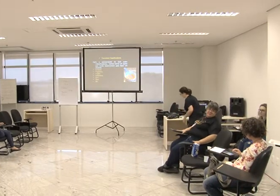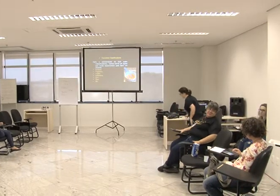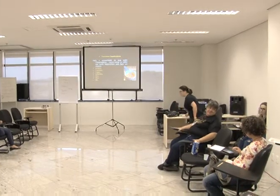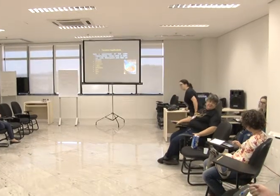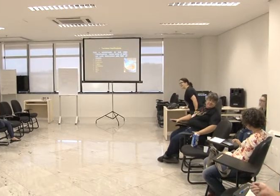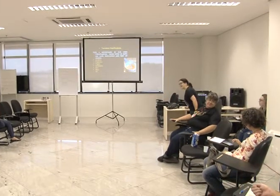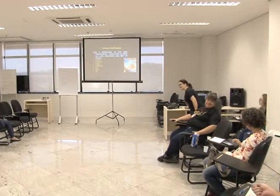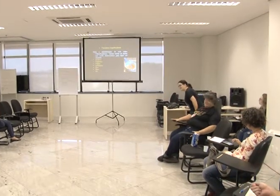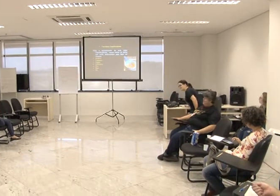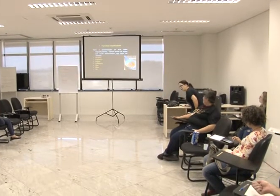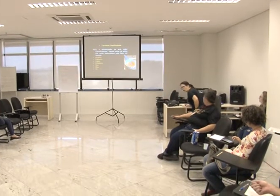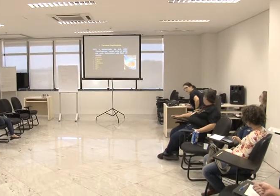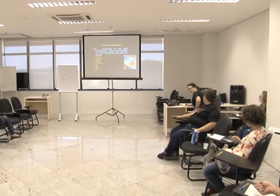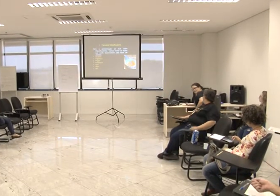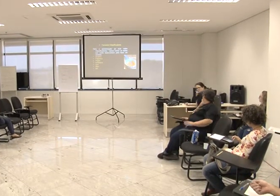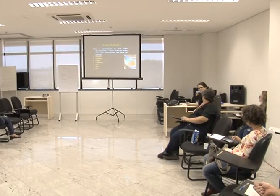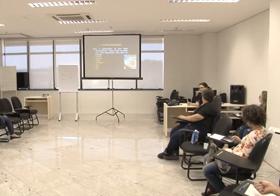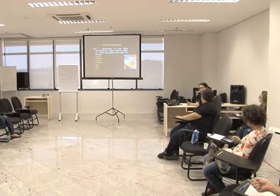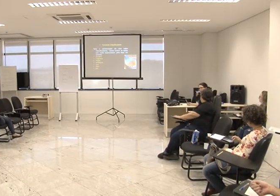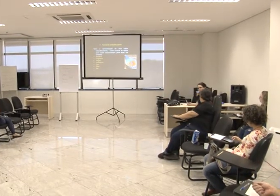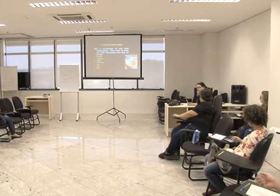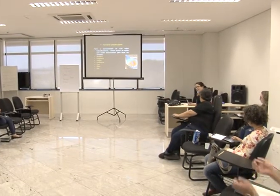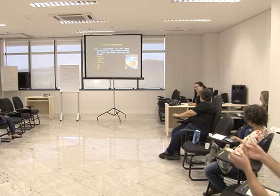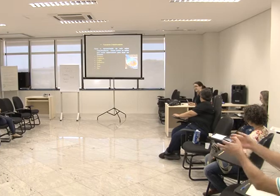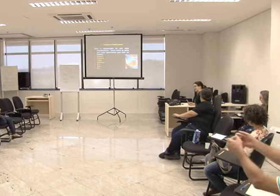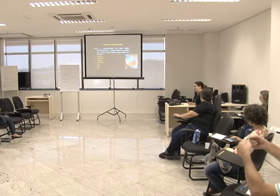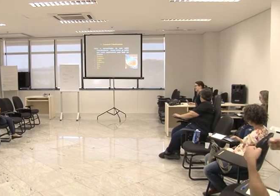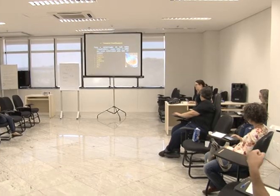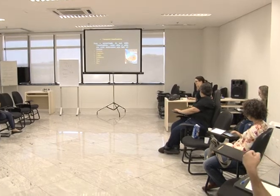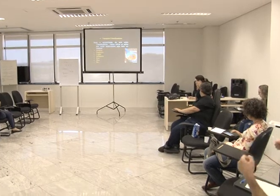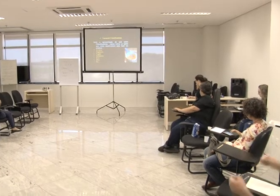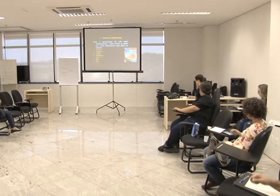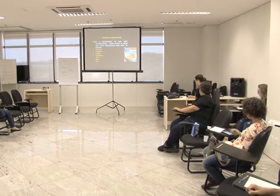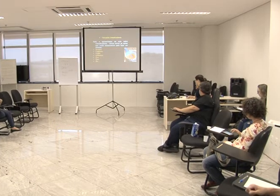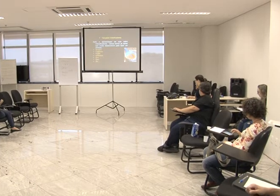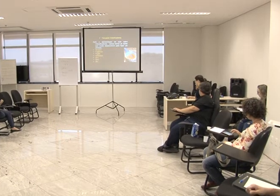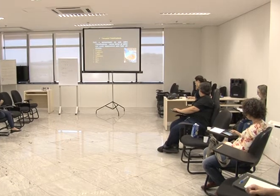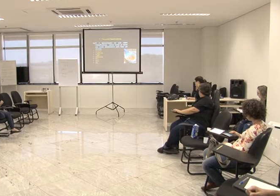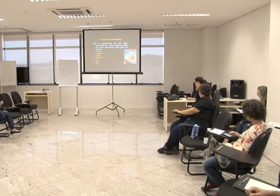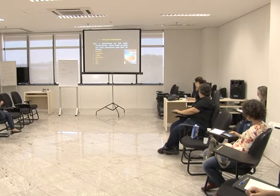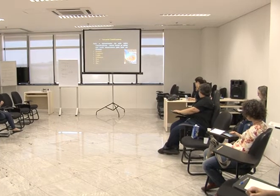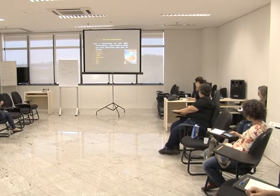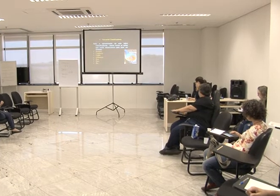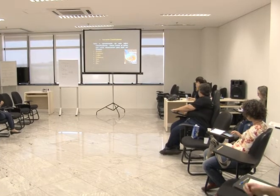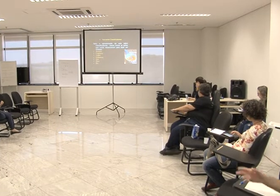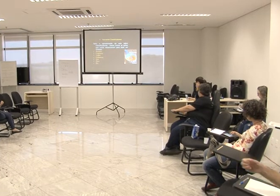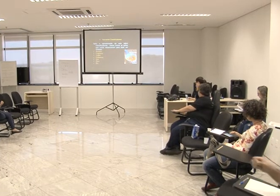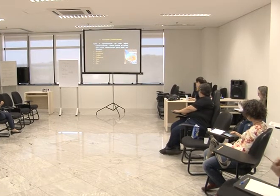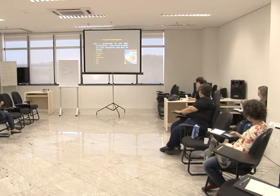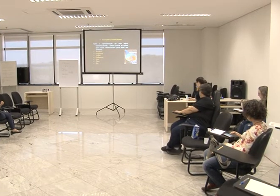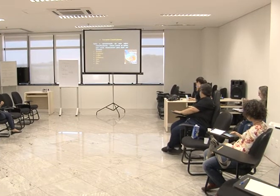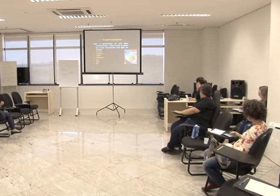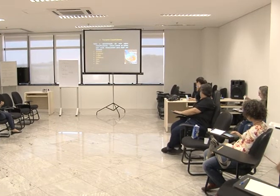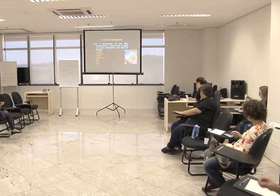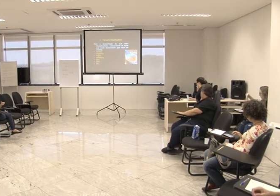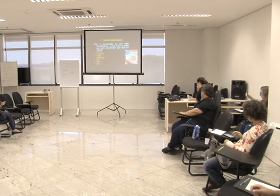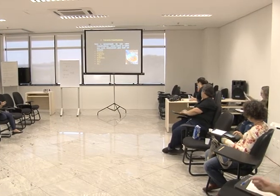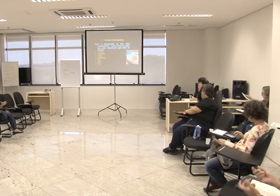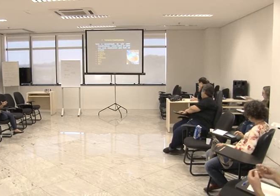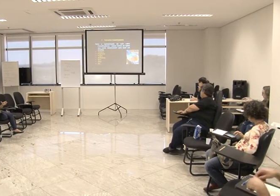Uma crepioca, vocês podem construir uma crepioca, tapioca também. Tem que saber o